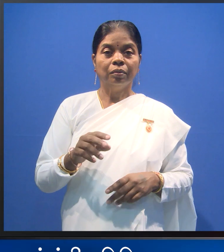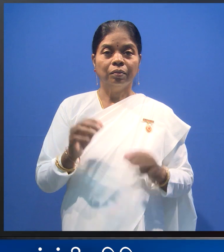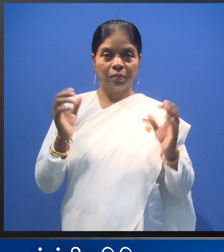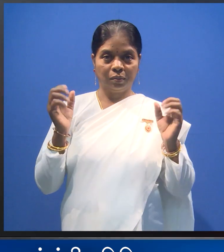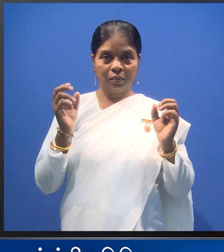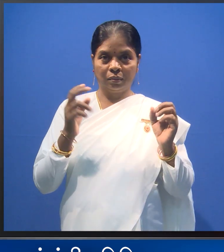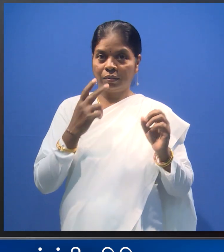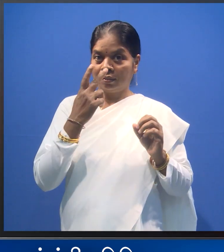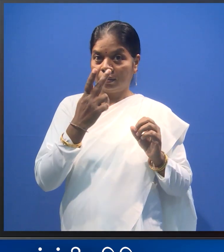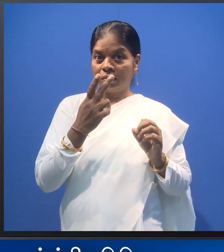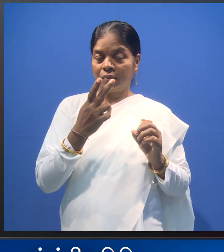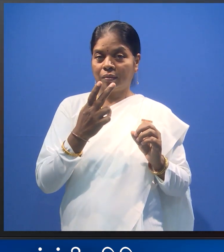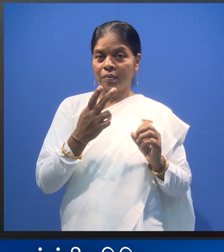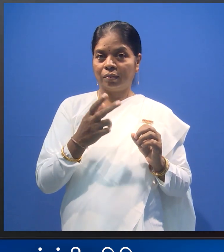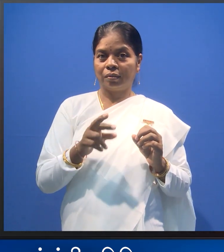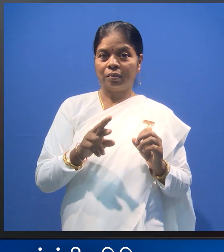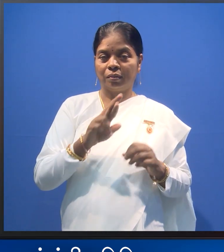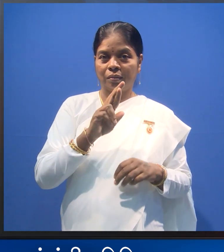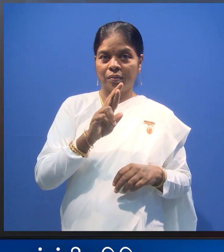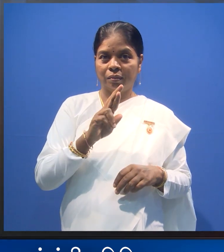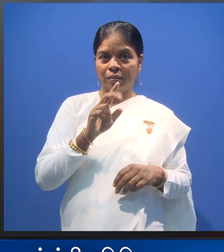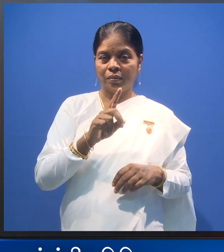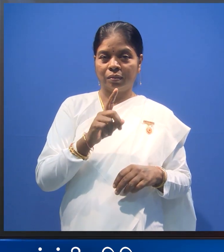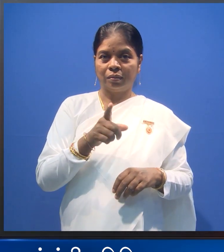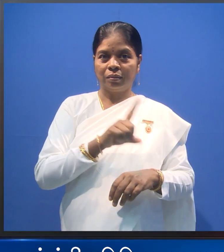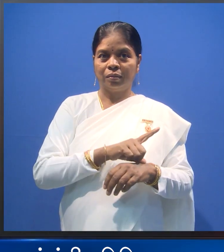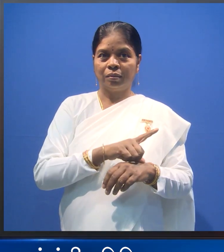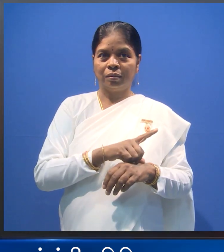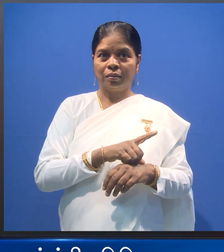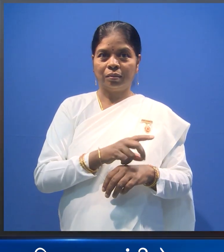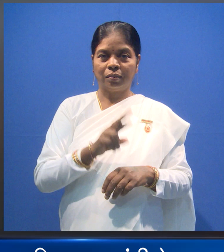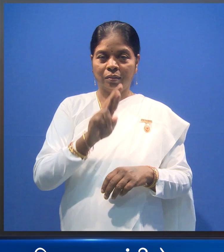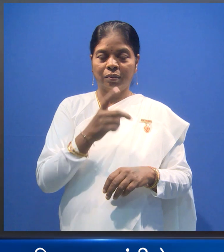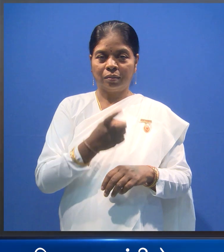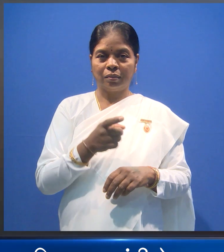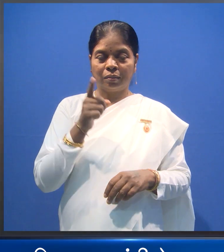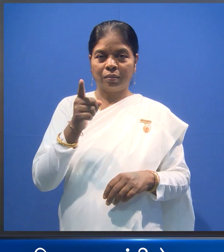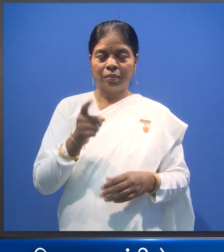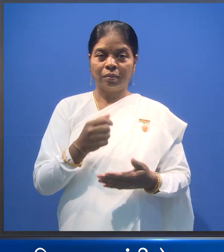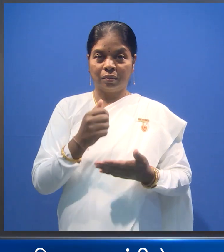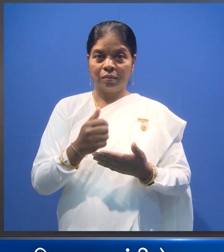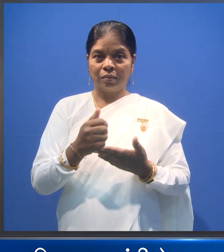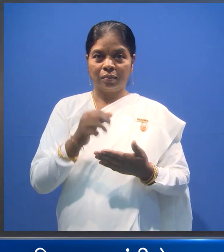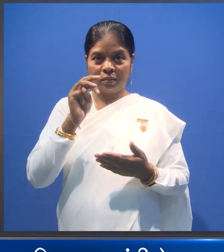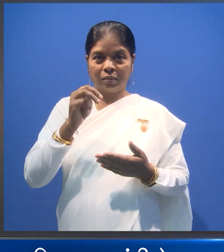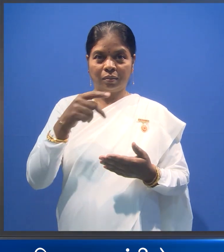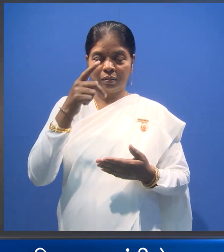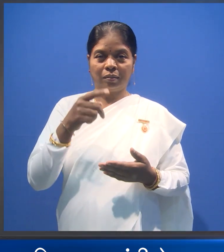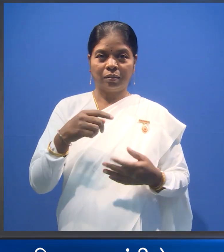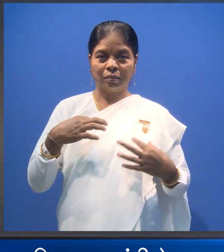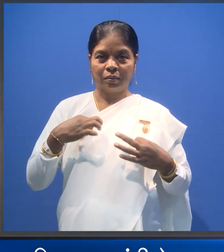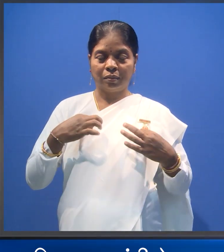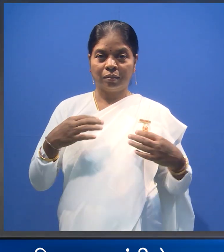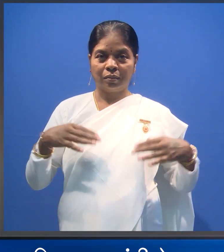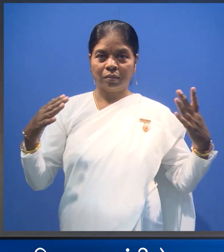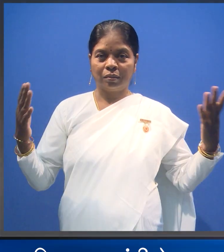संतांची प्रतिक्रिया पाहण्यासाठी एके दिवशी राजा आणि त्यांचा मंत्री वेश